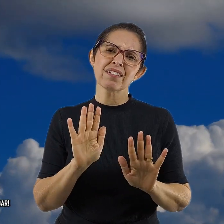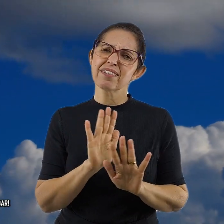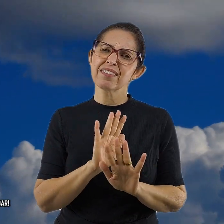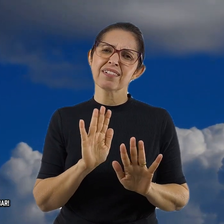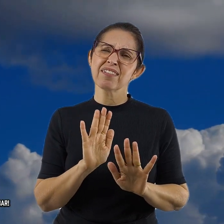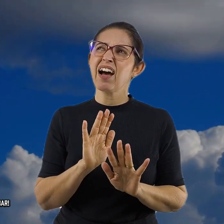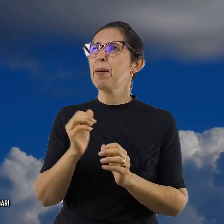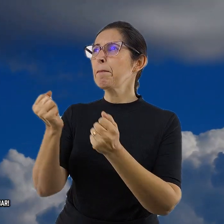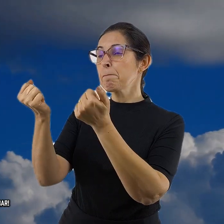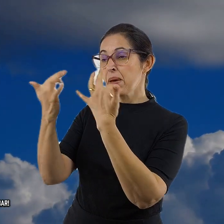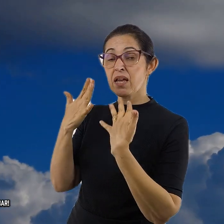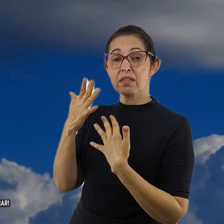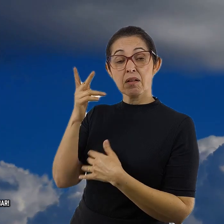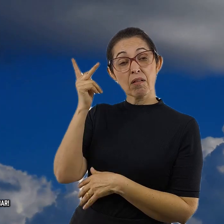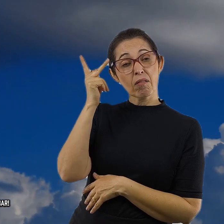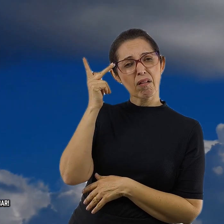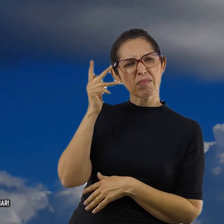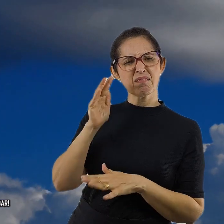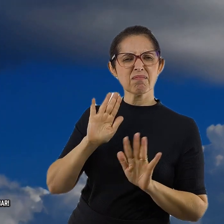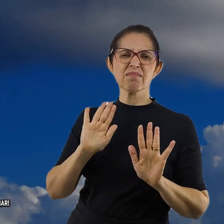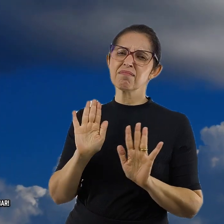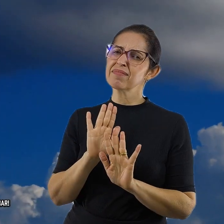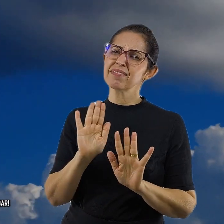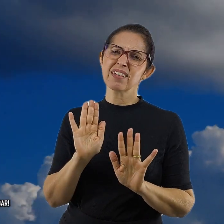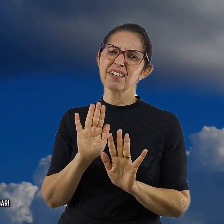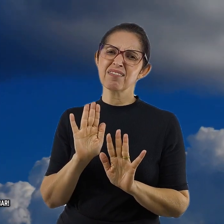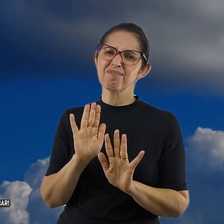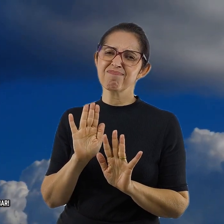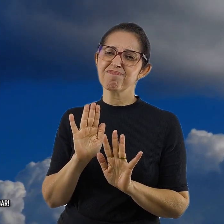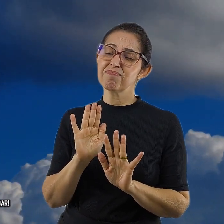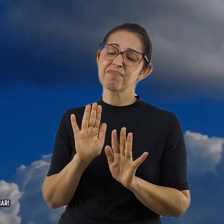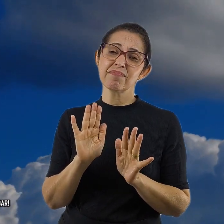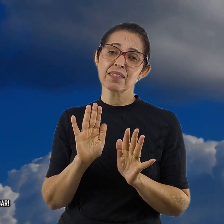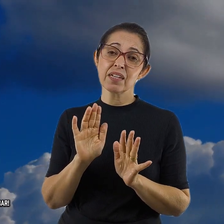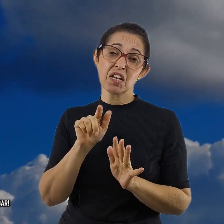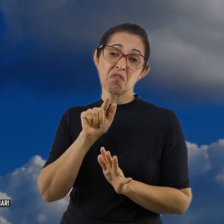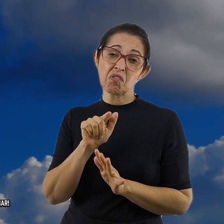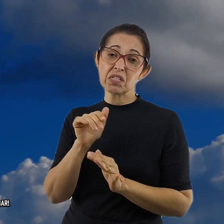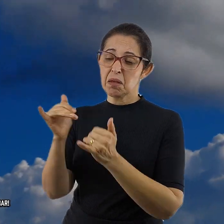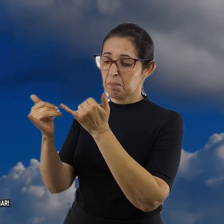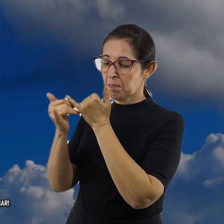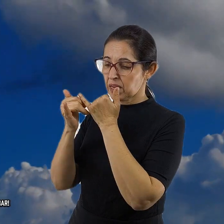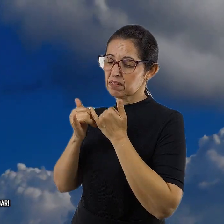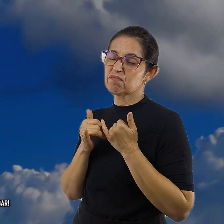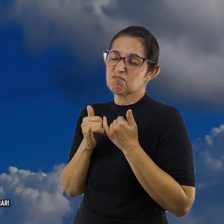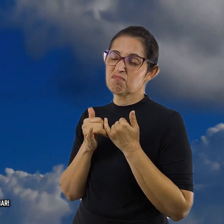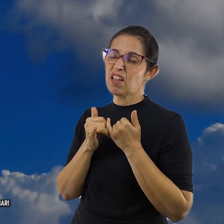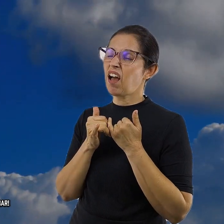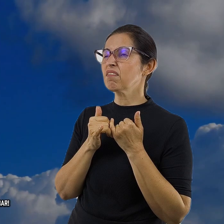se acostumar com a bênção, não valorizar o perdão,